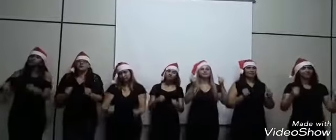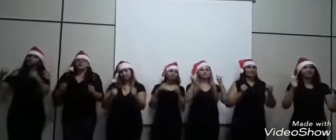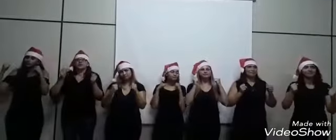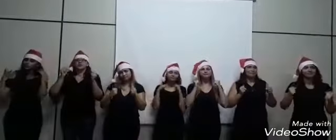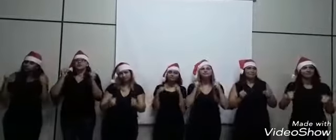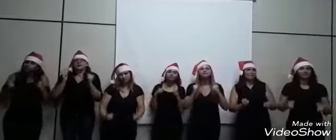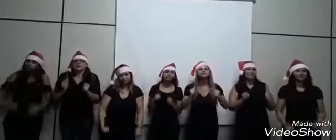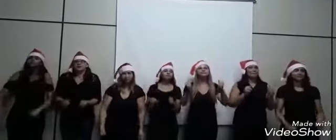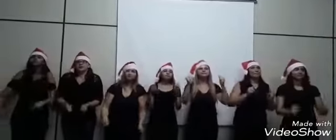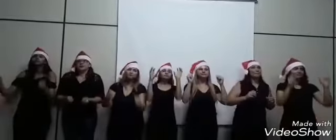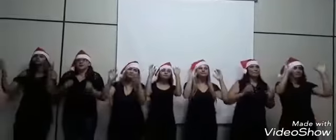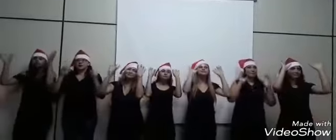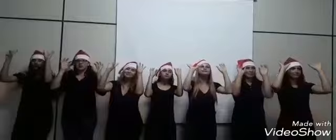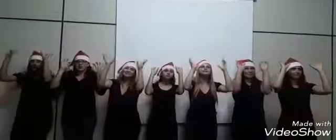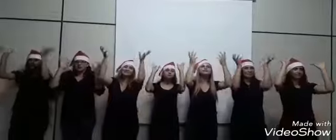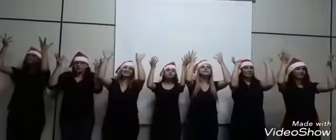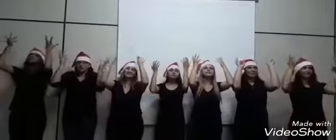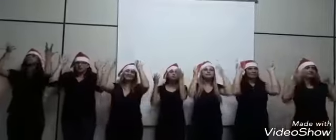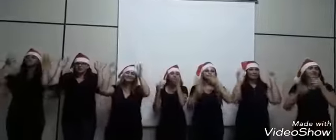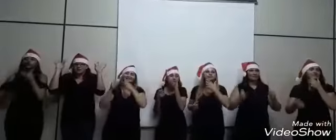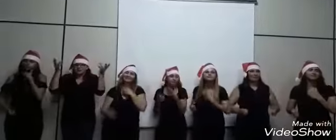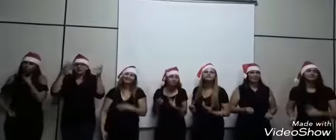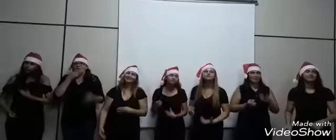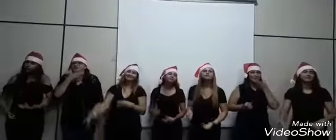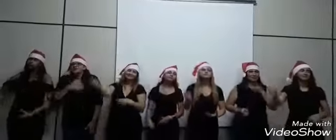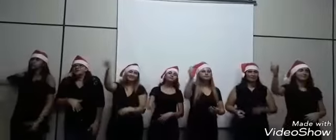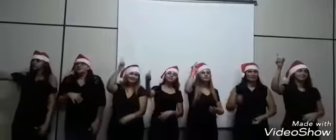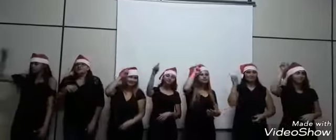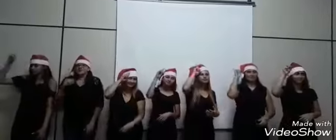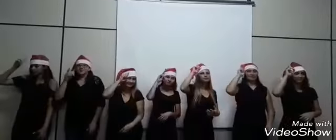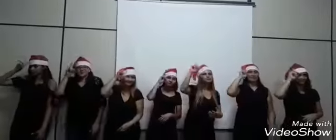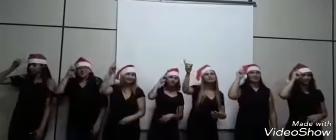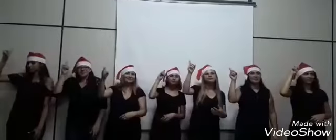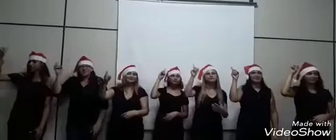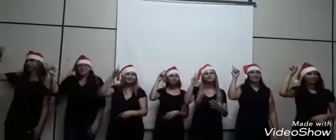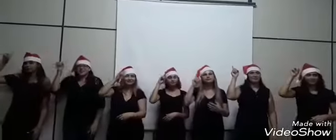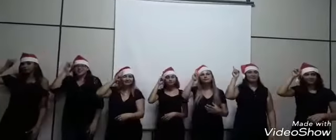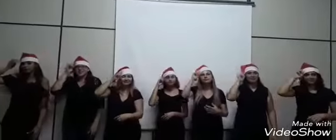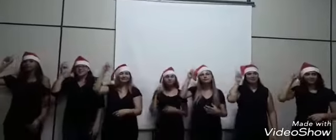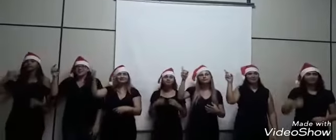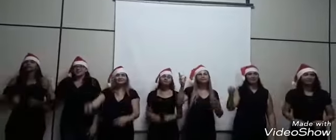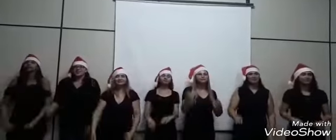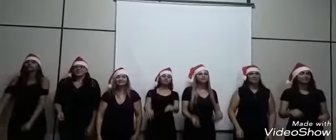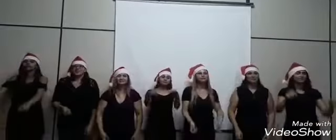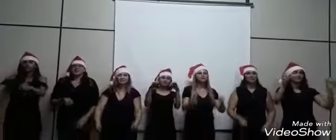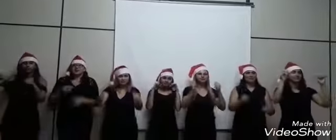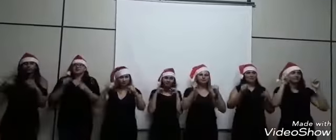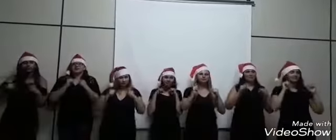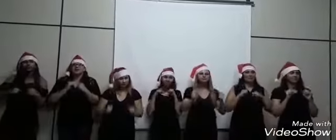Fazer com que fosse Natal todo dia Se a gente é capaz